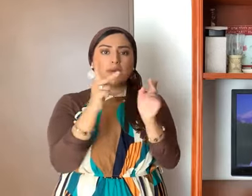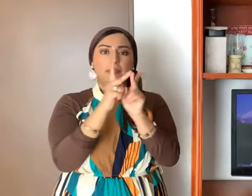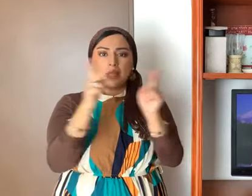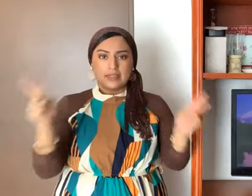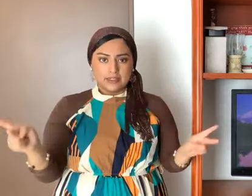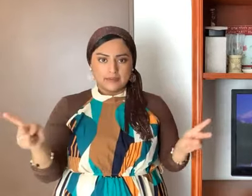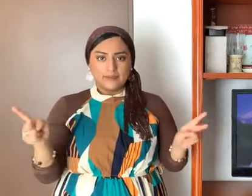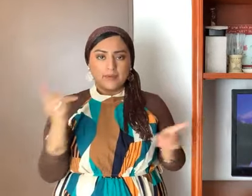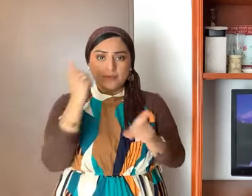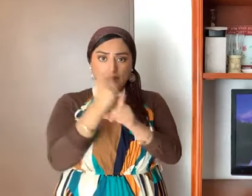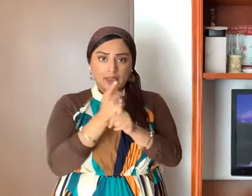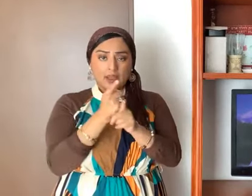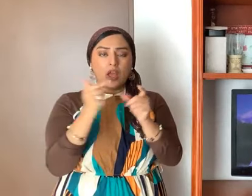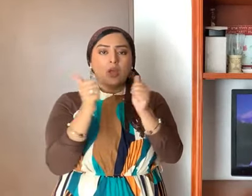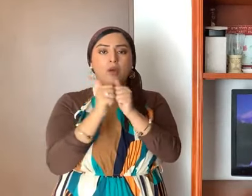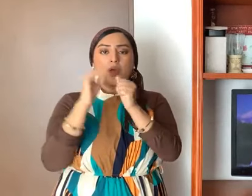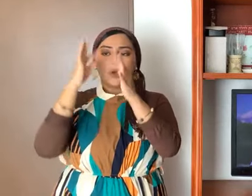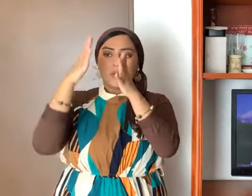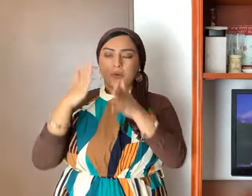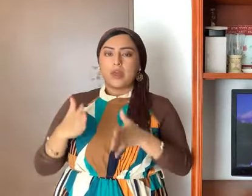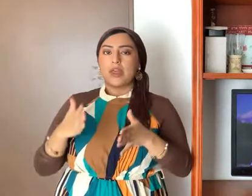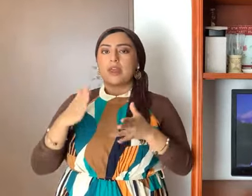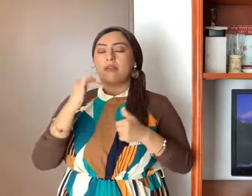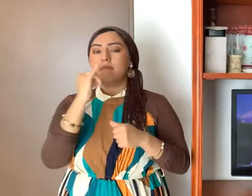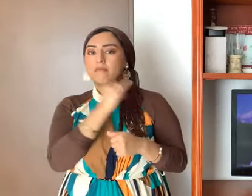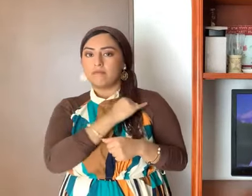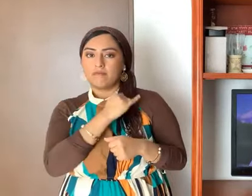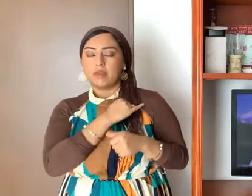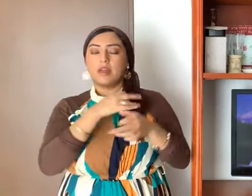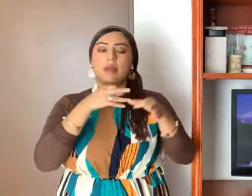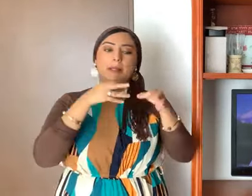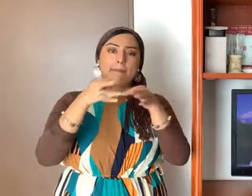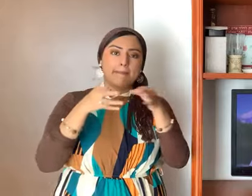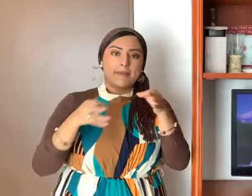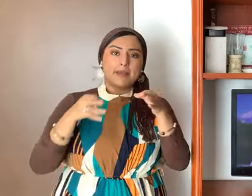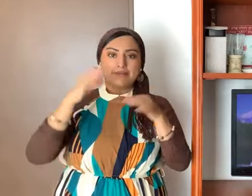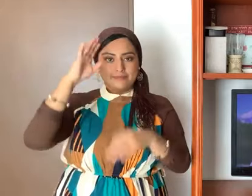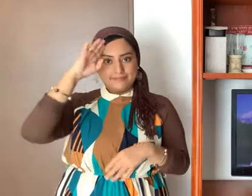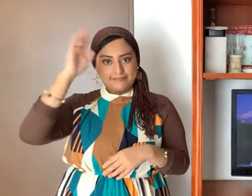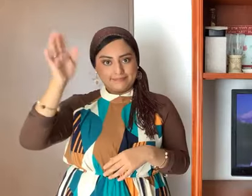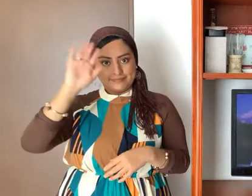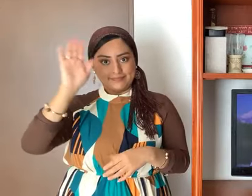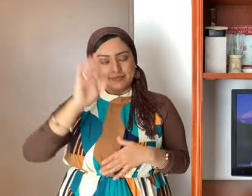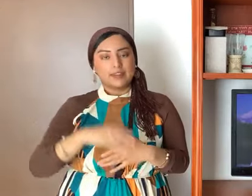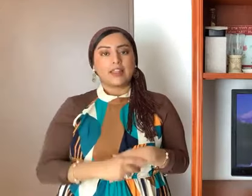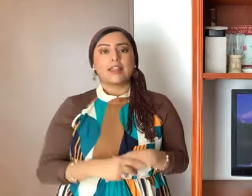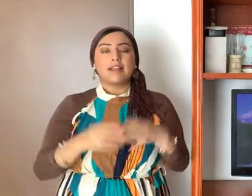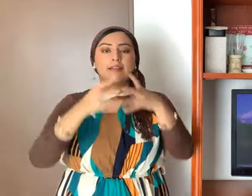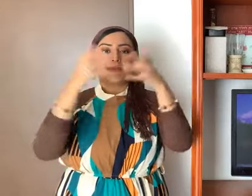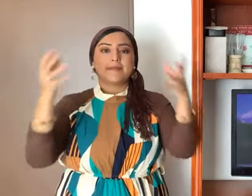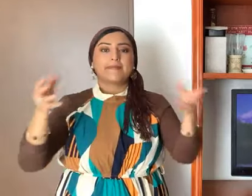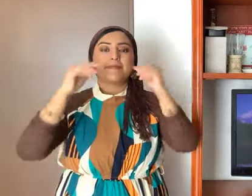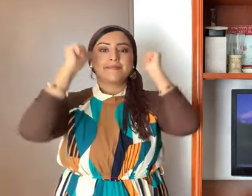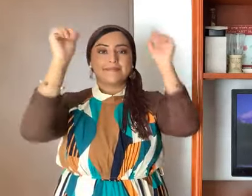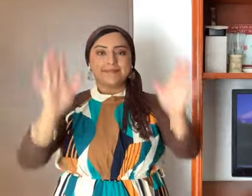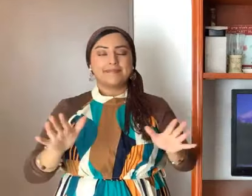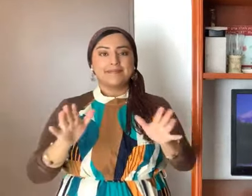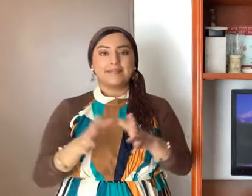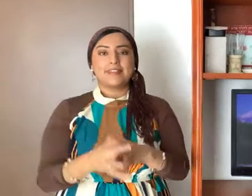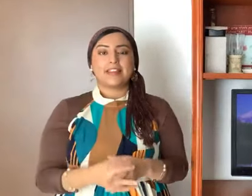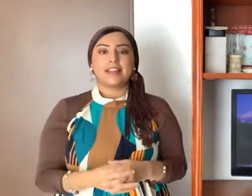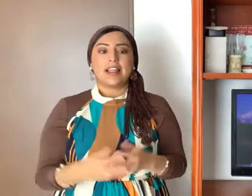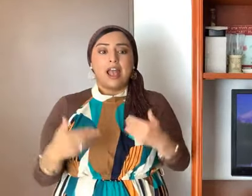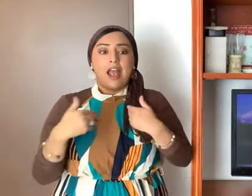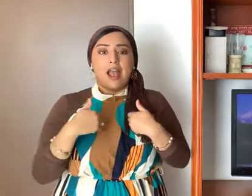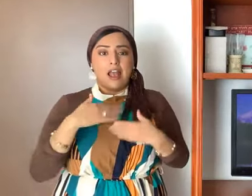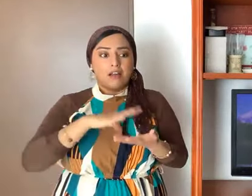las porciones, con nuestro amado Roe, Dr. Javier Palacios Celorio, a quien enviamos un gran saludo y muchas bendiciones, ¿sí?